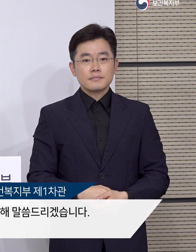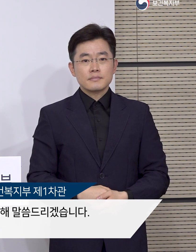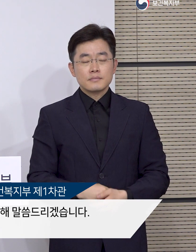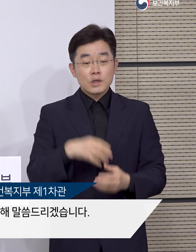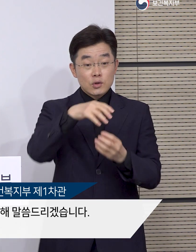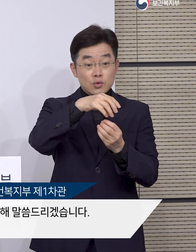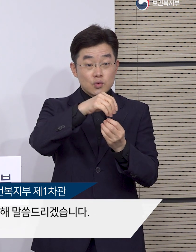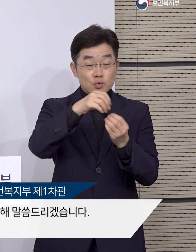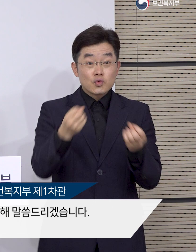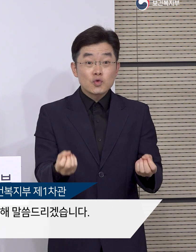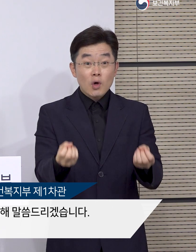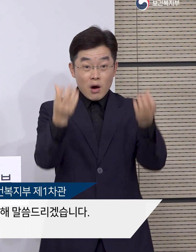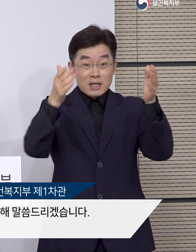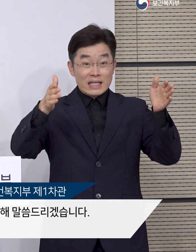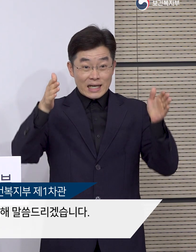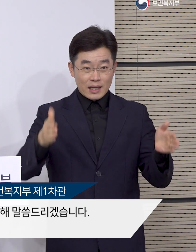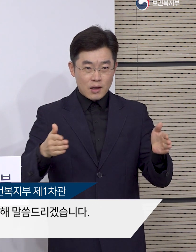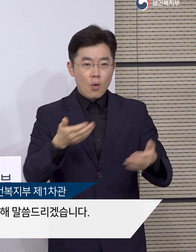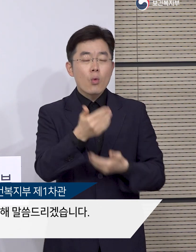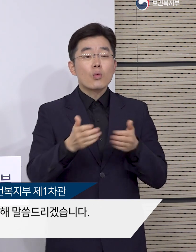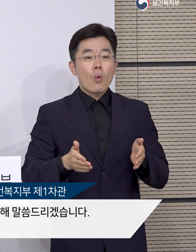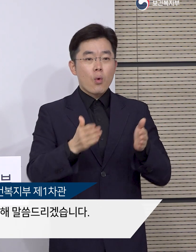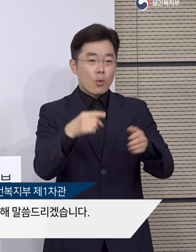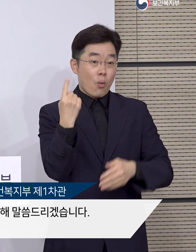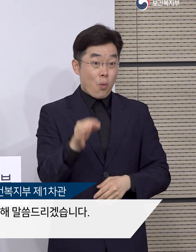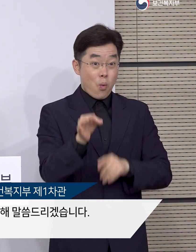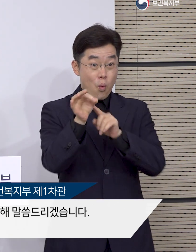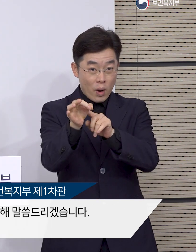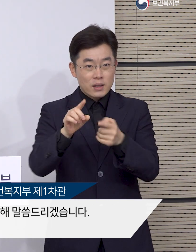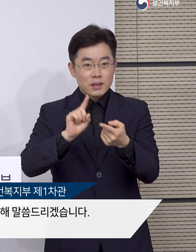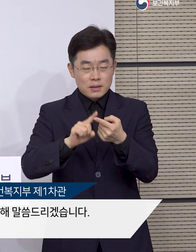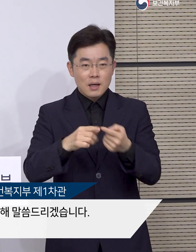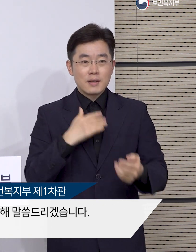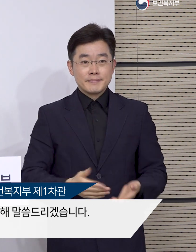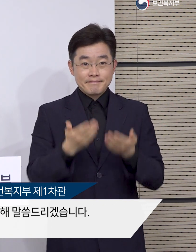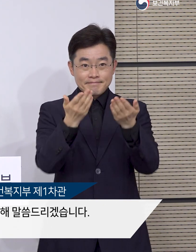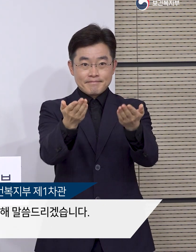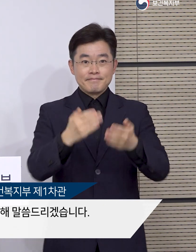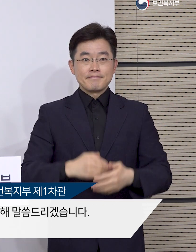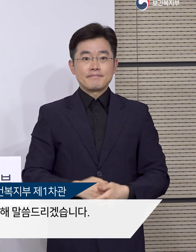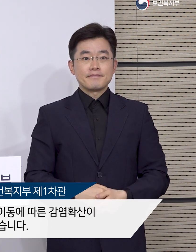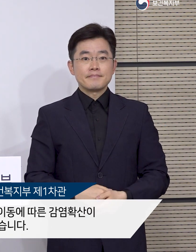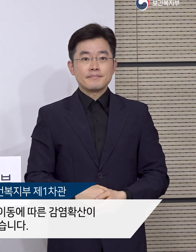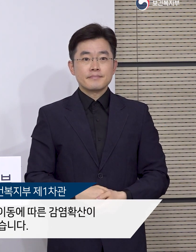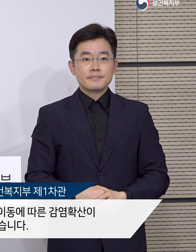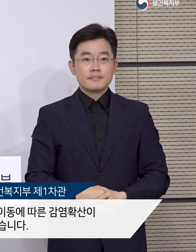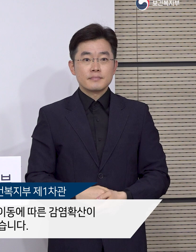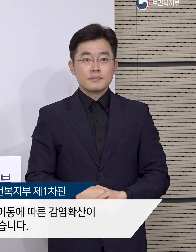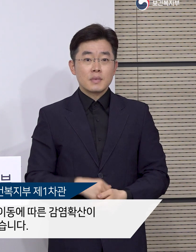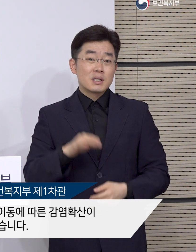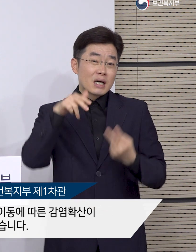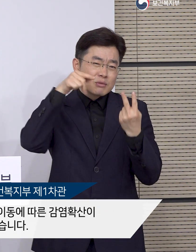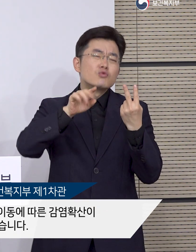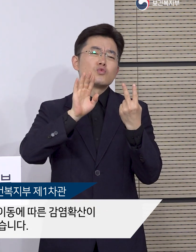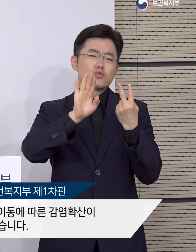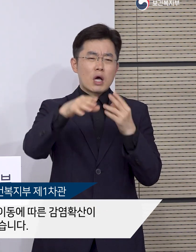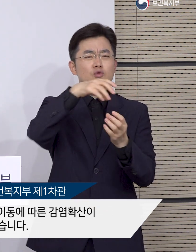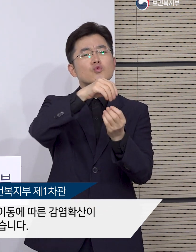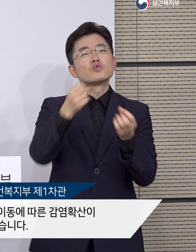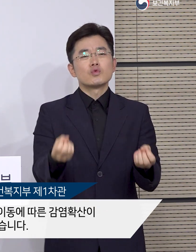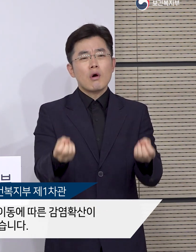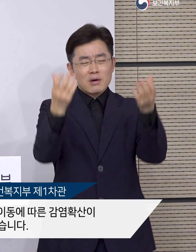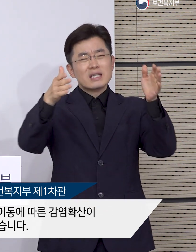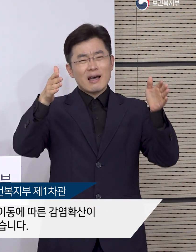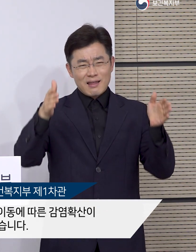추석 연휴 기간 고속도로 통행료 유료 전환에 대해 말씀드리겠습니다. 2주 뒤로 다가온 추석